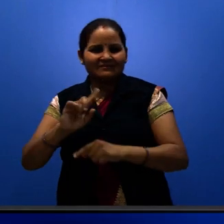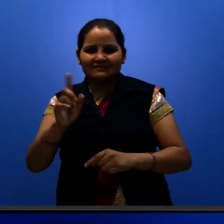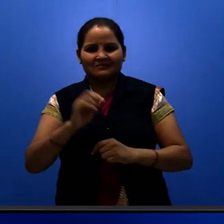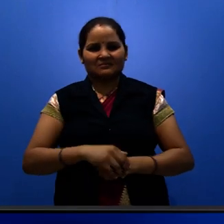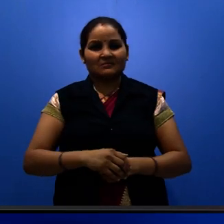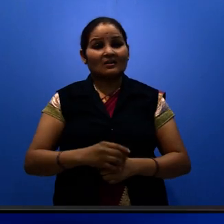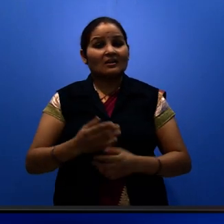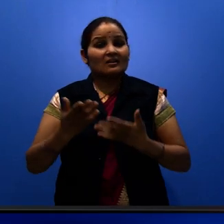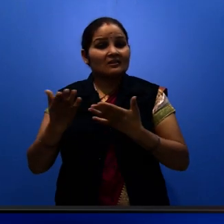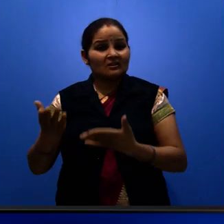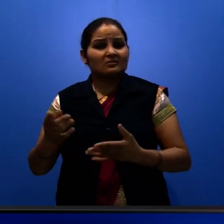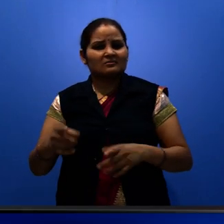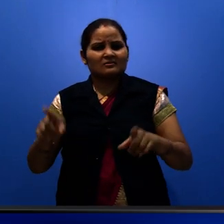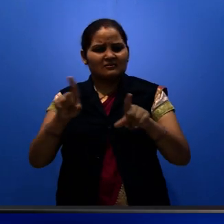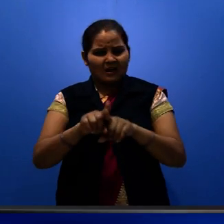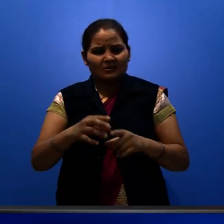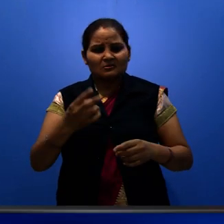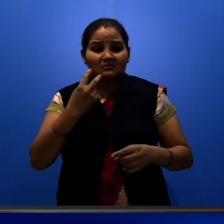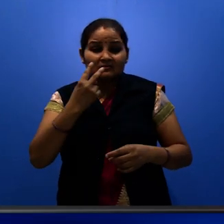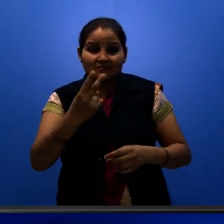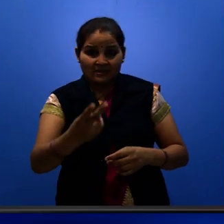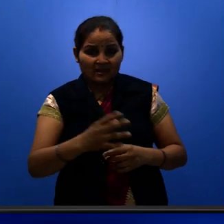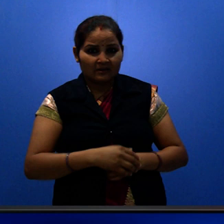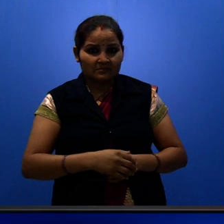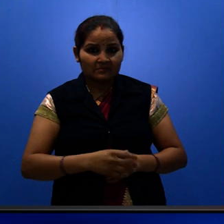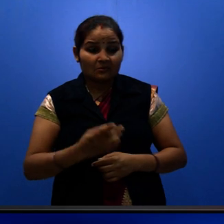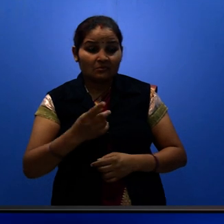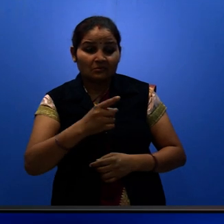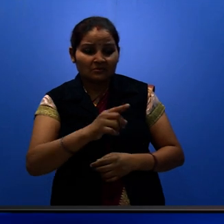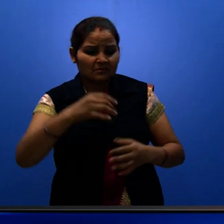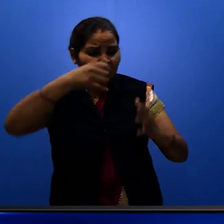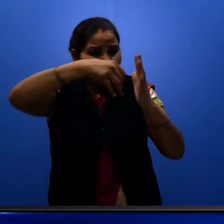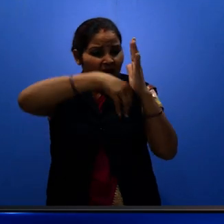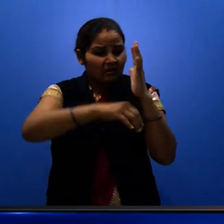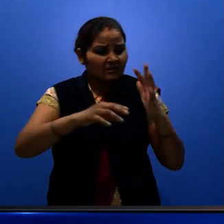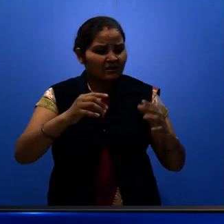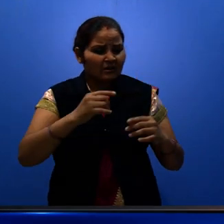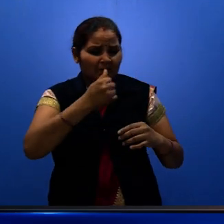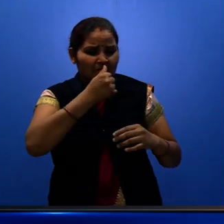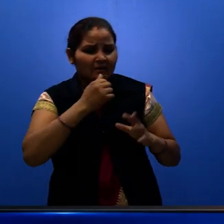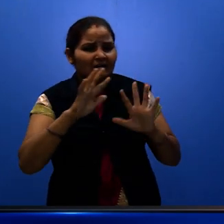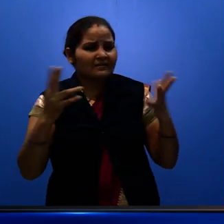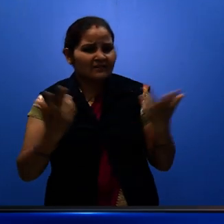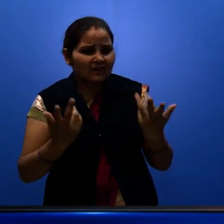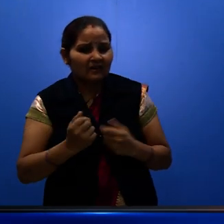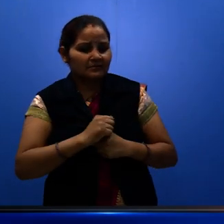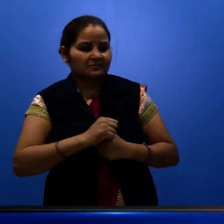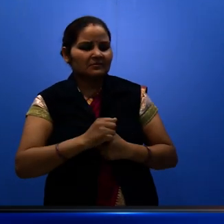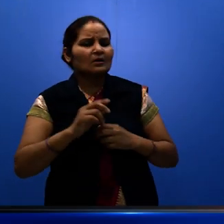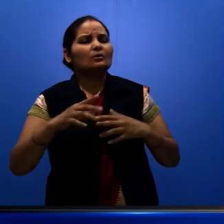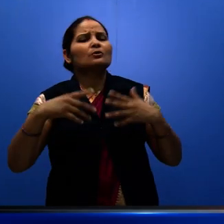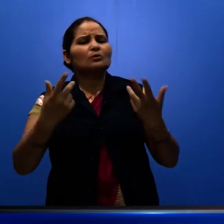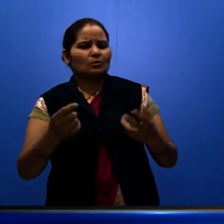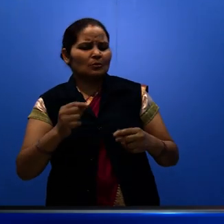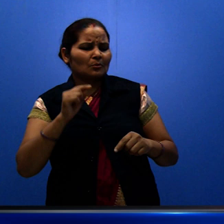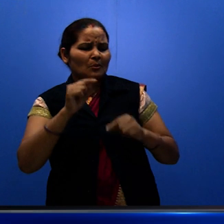अगर उनके साथ कुछ ऐसी चीज़ें दिखती है तो उसके अंदर क्या रहस्य भरा हुआ है, वो